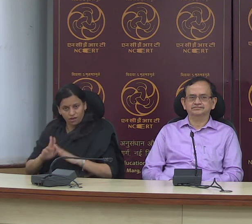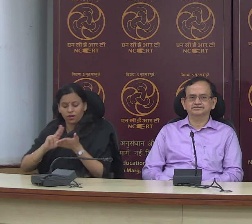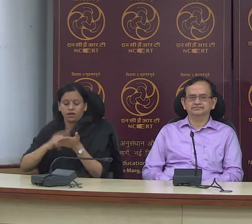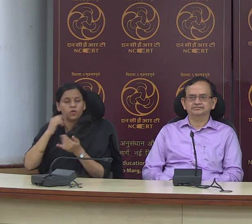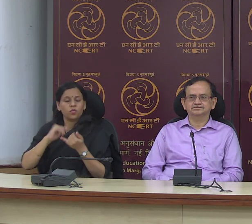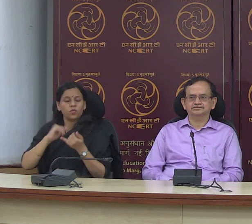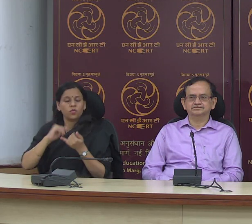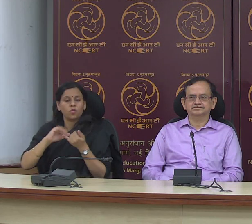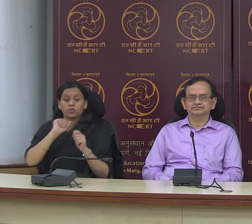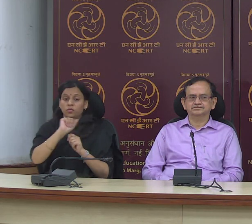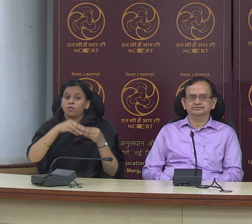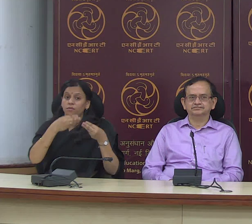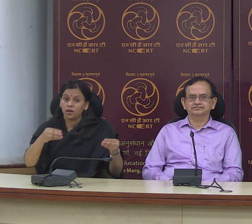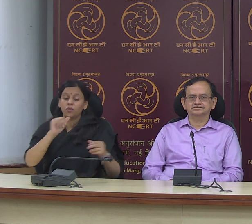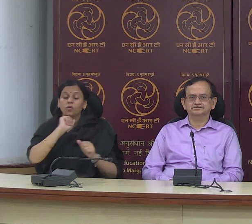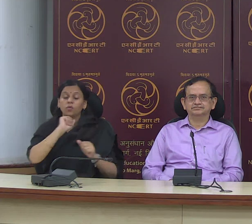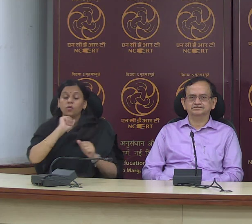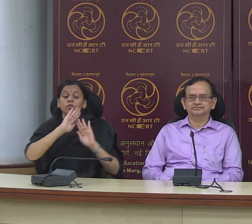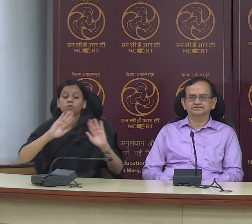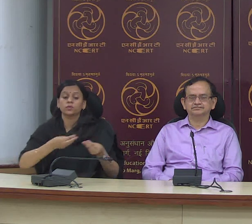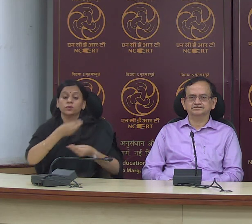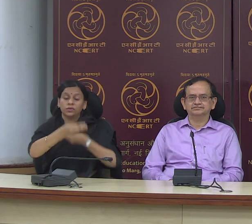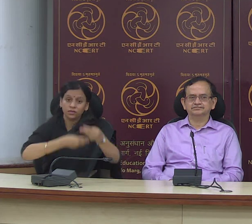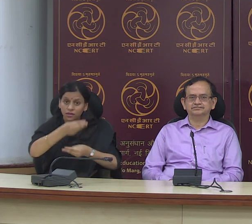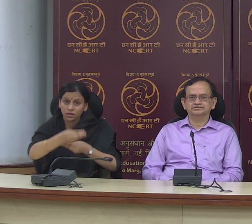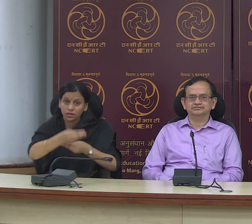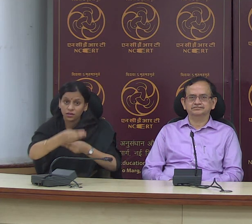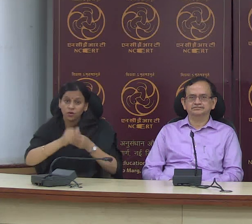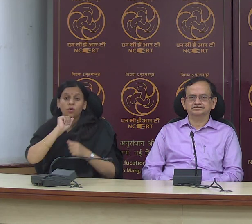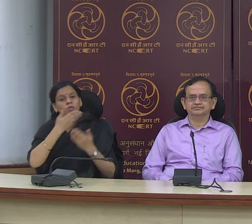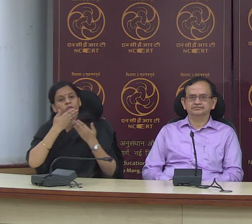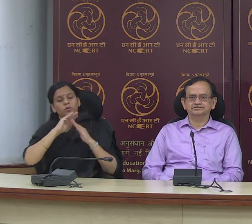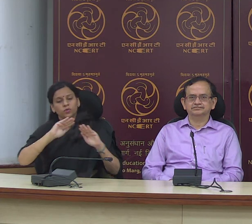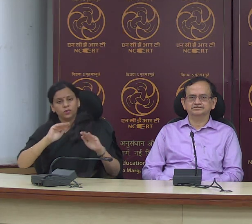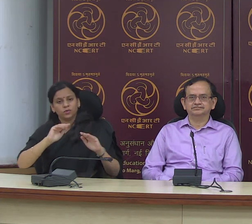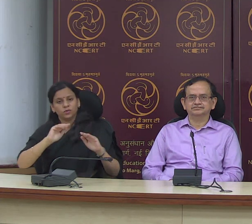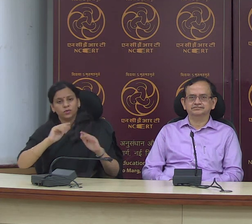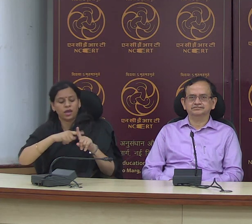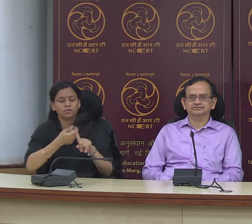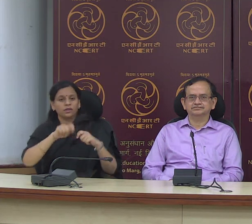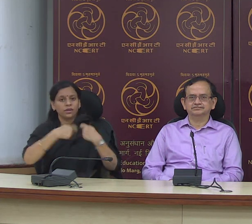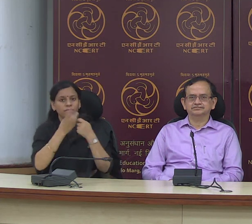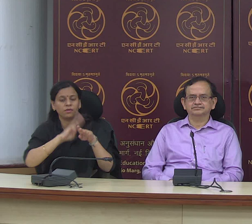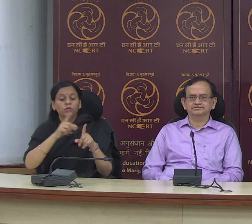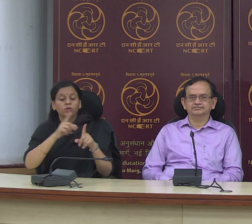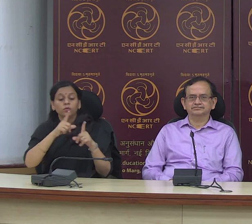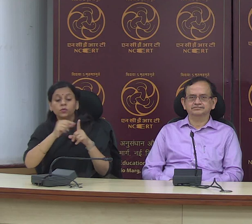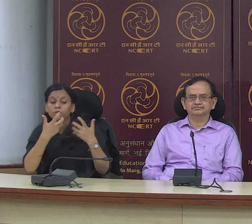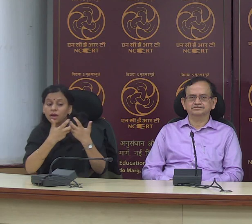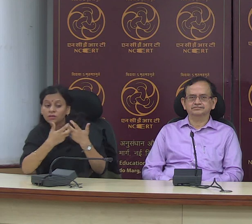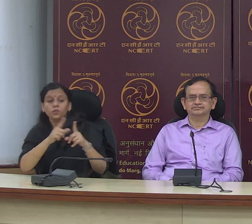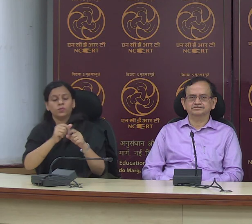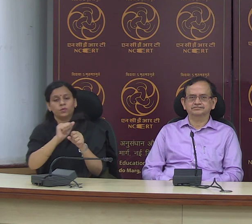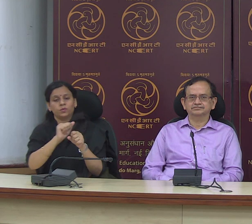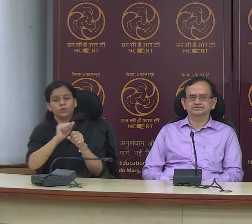का भी जो मटीरियल जो वो अपने स्टूडेंट्स को देते हैं वो उन्होंने अपने स्टूडेंट्स की एक्सपर्टीज़ और उनकी रिक्वायरमेंट के हिसाब से काम किया। अब